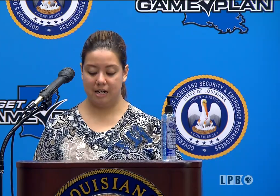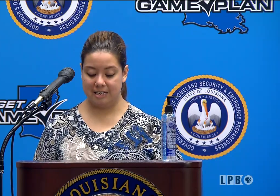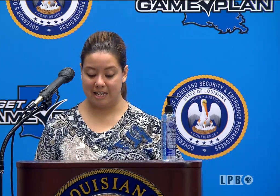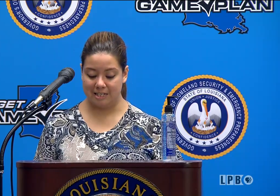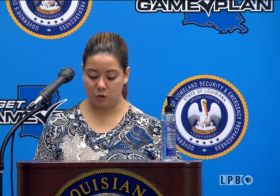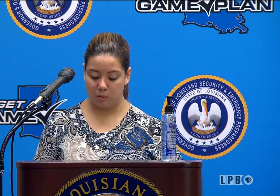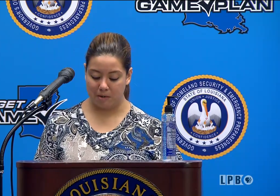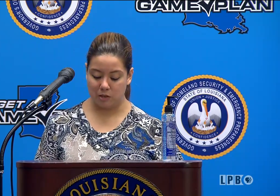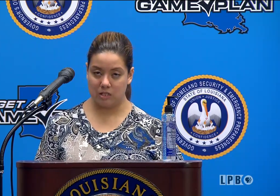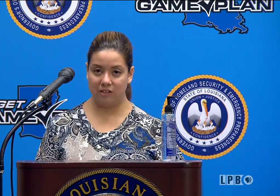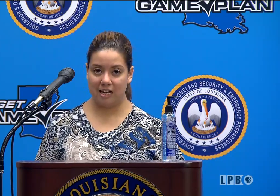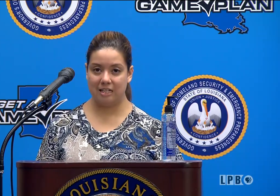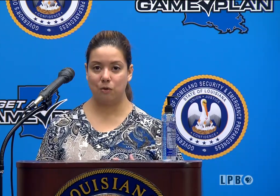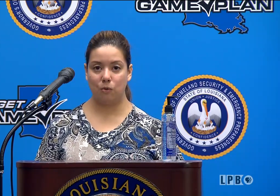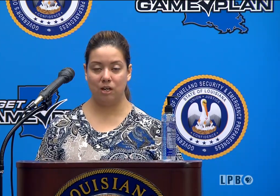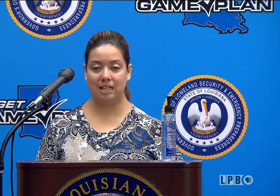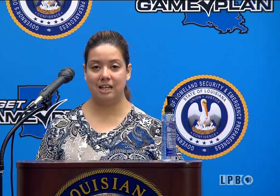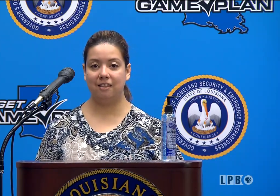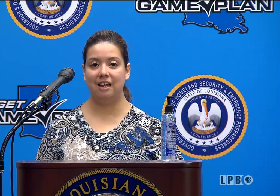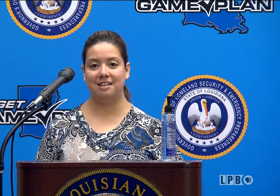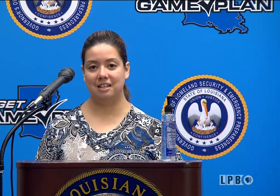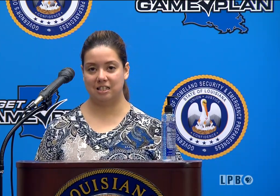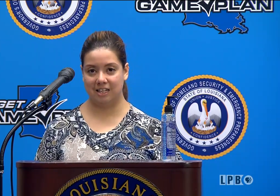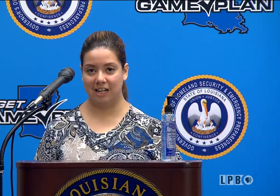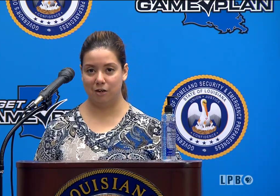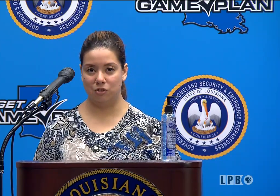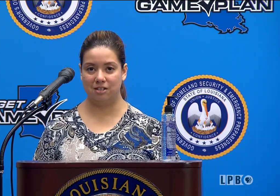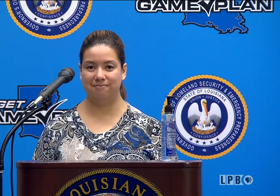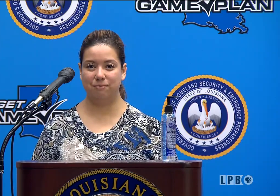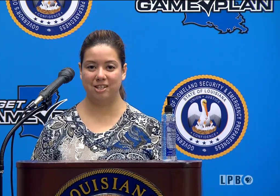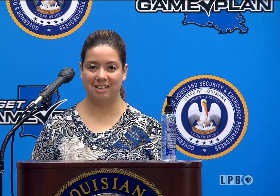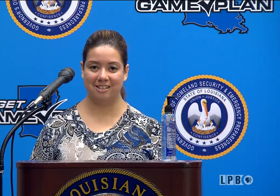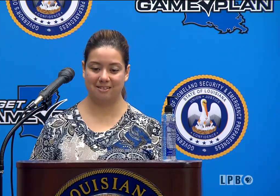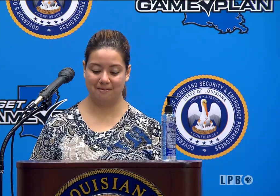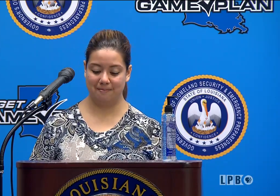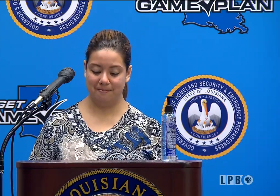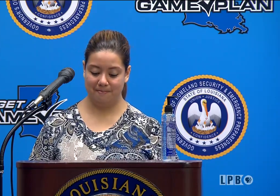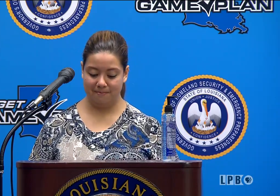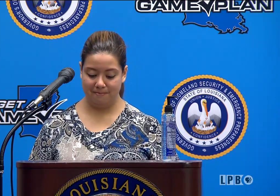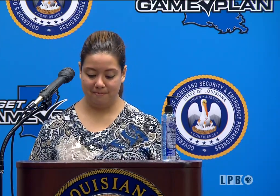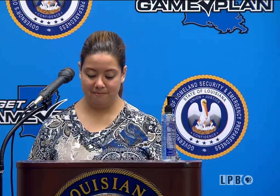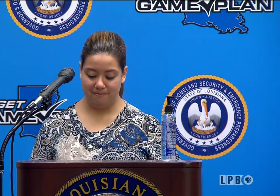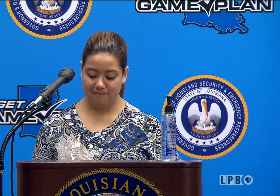de preparar y hacer sus preparaciones finales hoy en la tarde antes de que se llegue la noche. Muchas gracias.